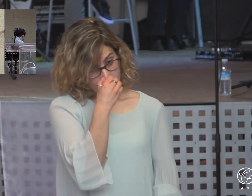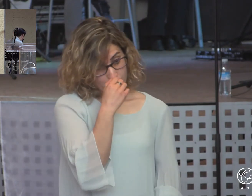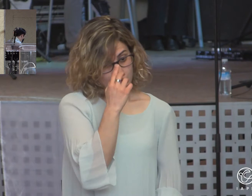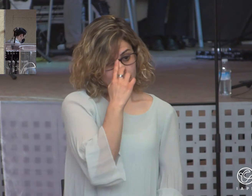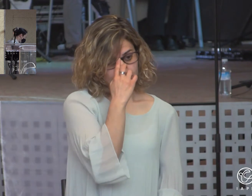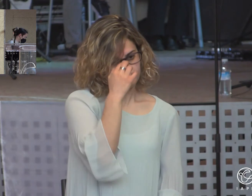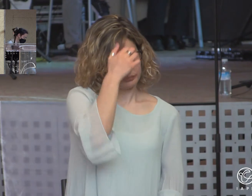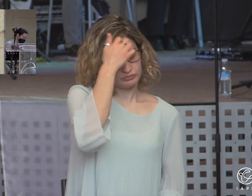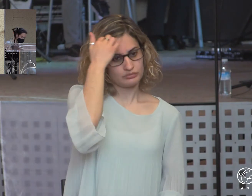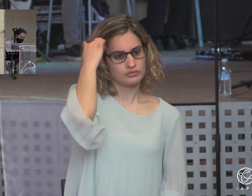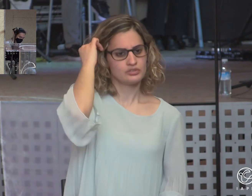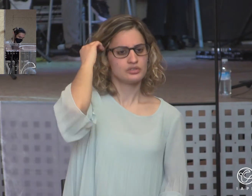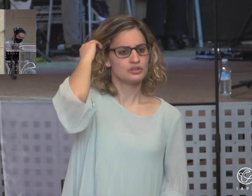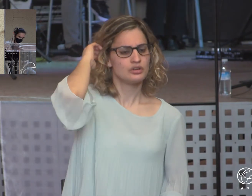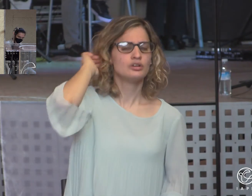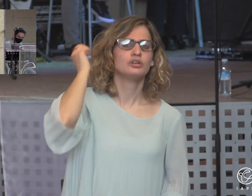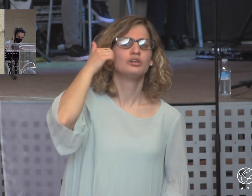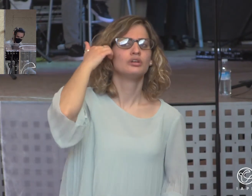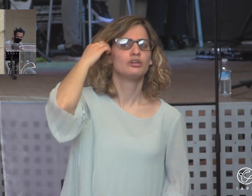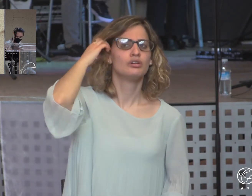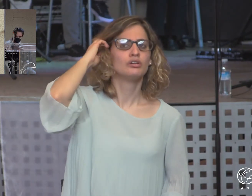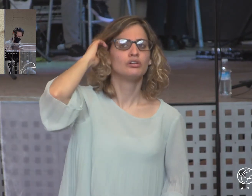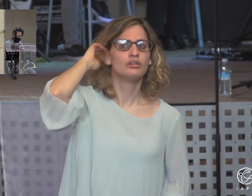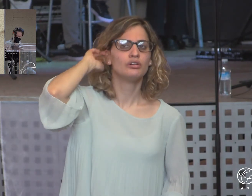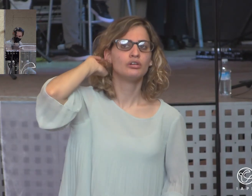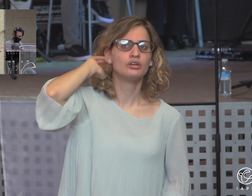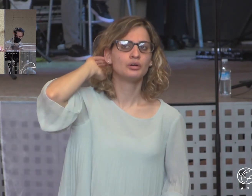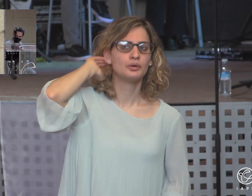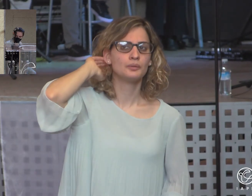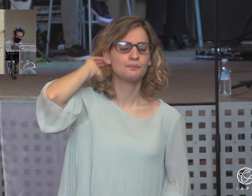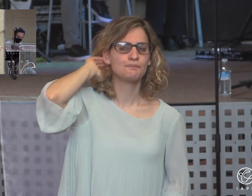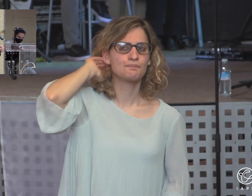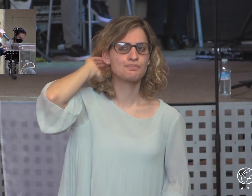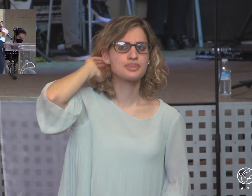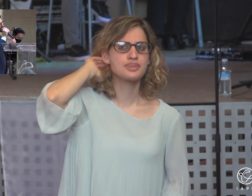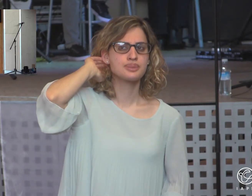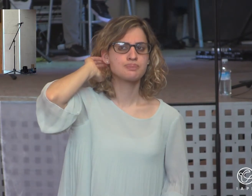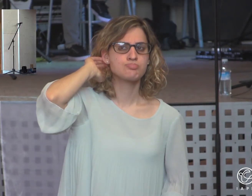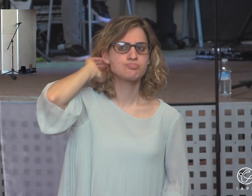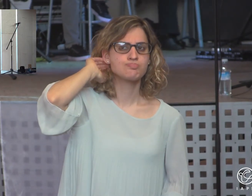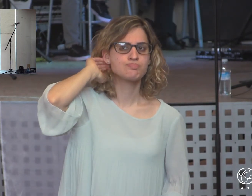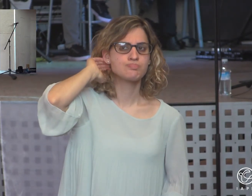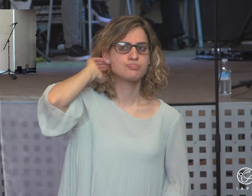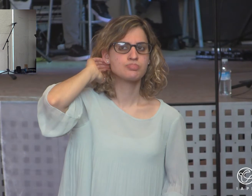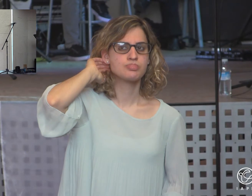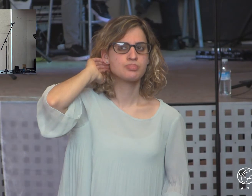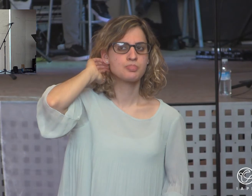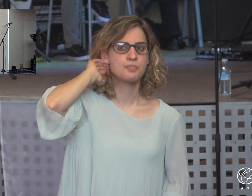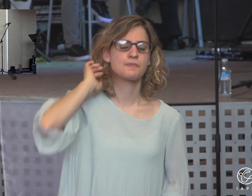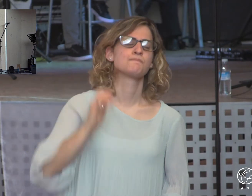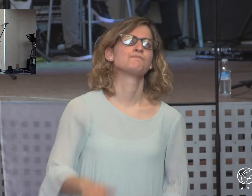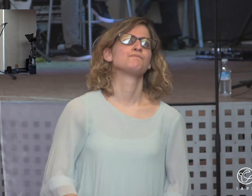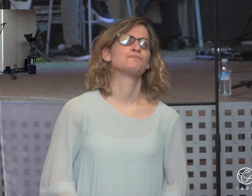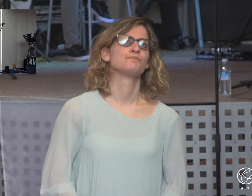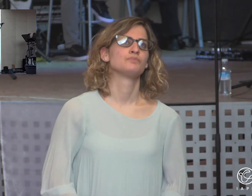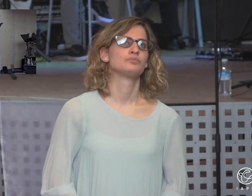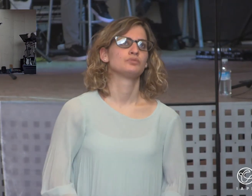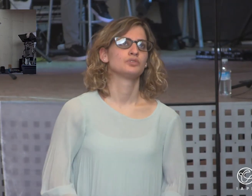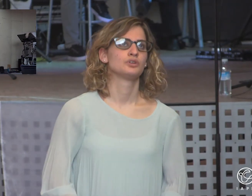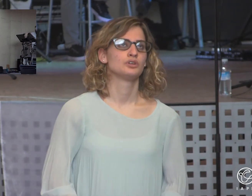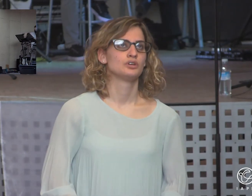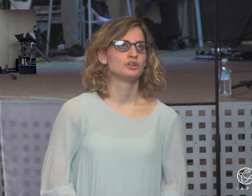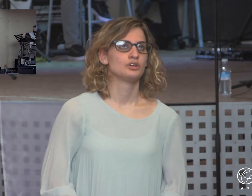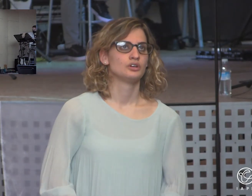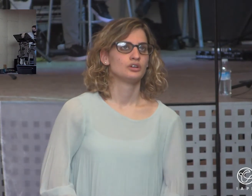las 18, ¿vale? No como hacemos nosotros. Es decir, en el momento que en la jornada no quedaba sol, había terminado el